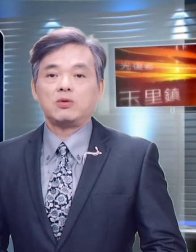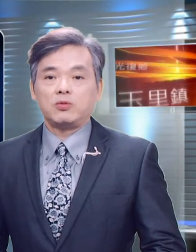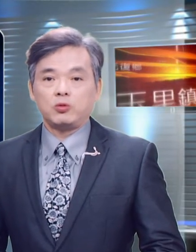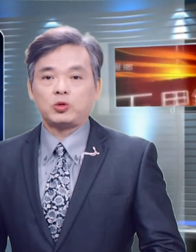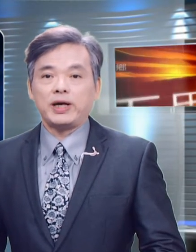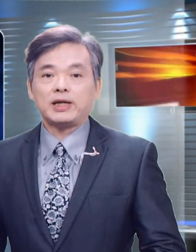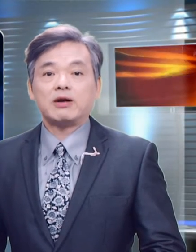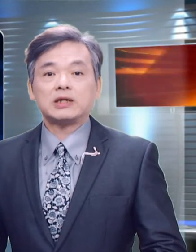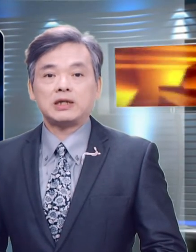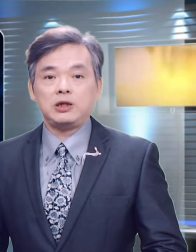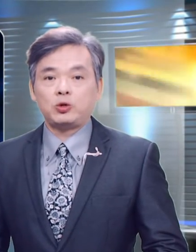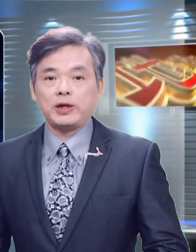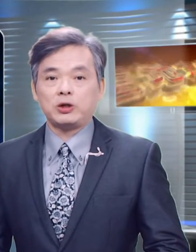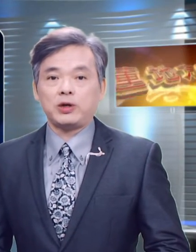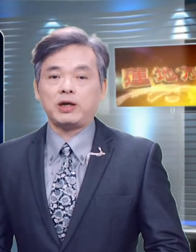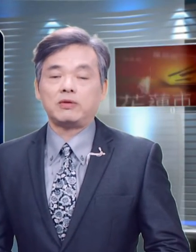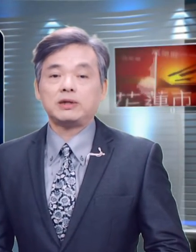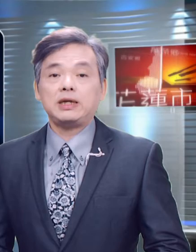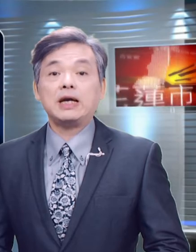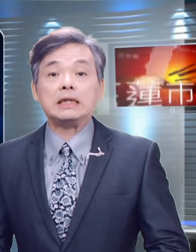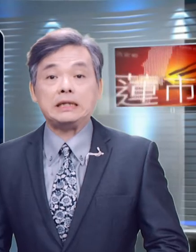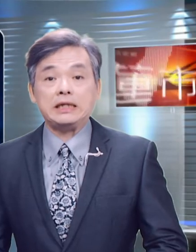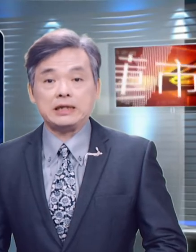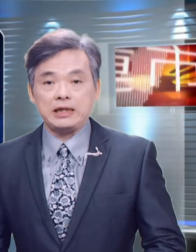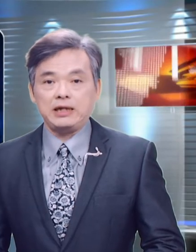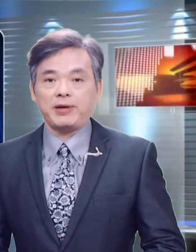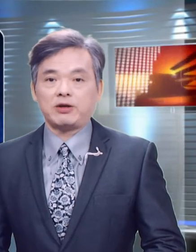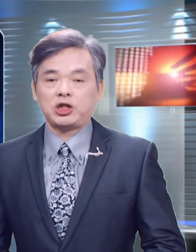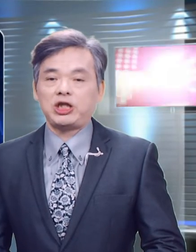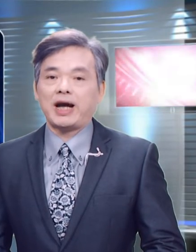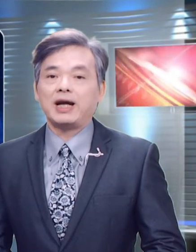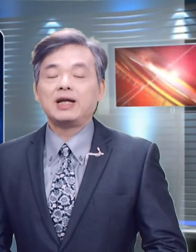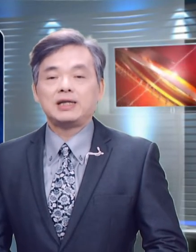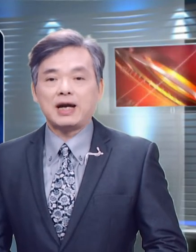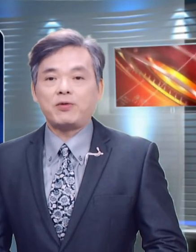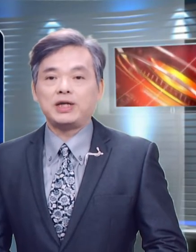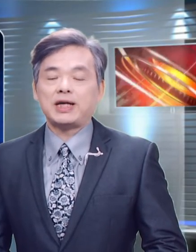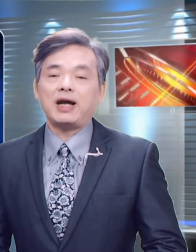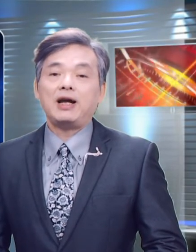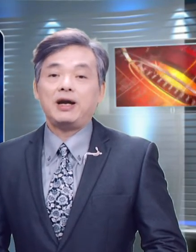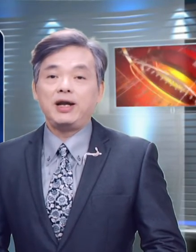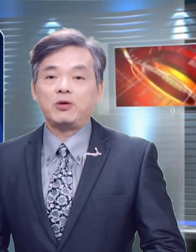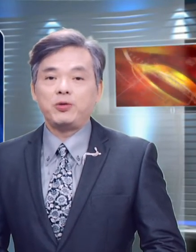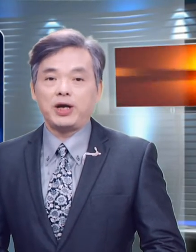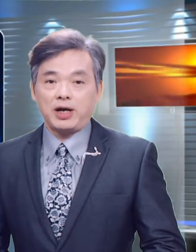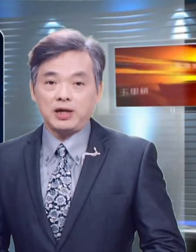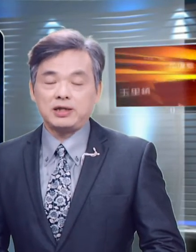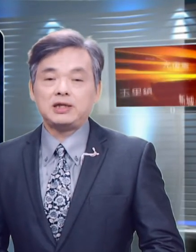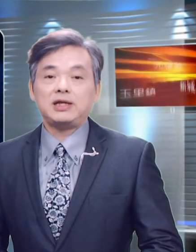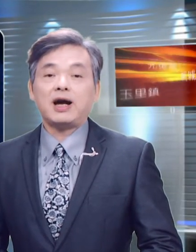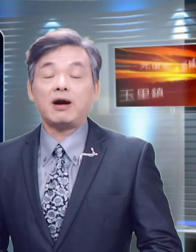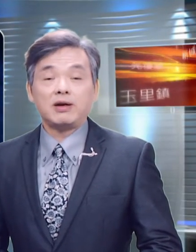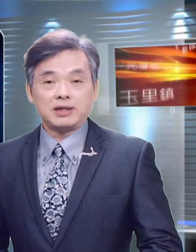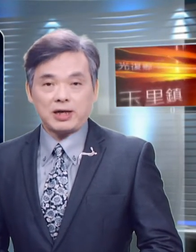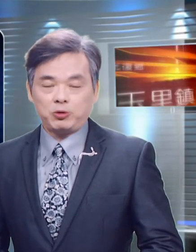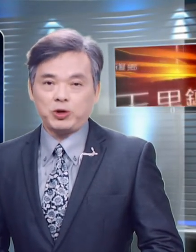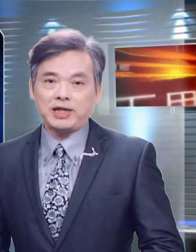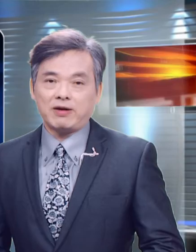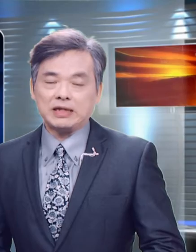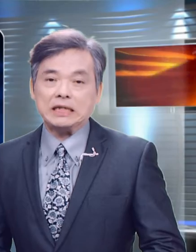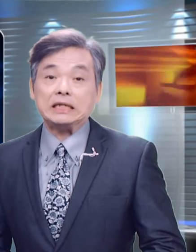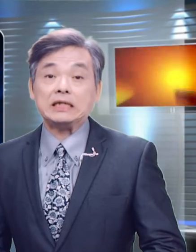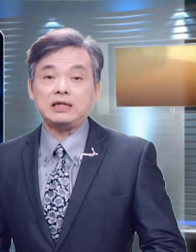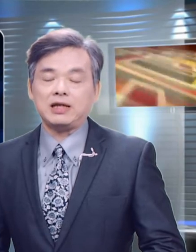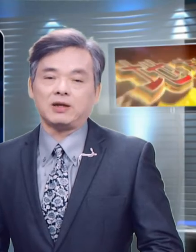从5岁到11岁的学童第二剂疫苗施打，将会在6月27号在学